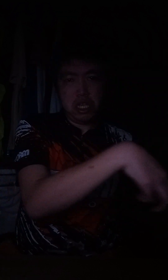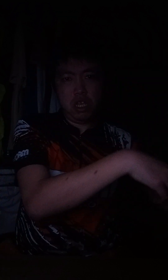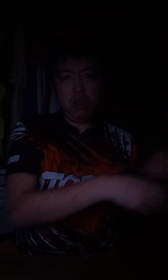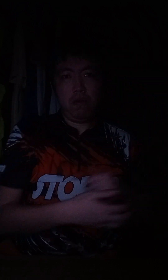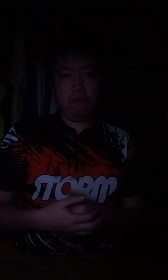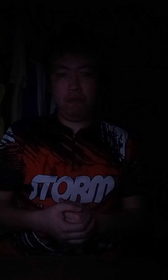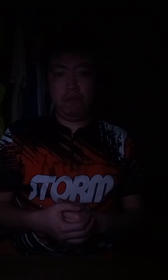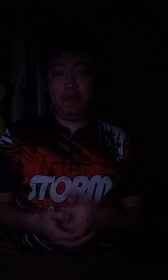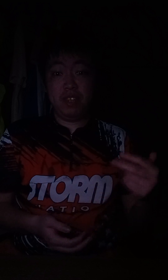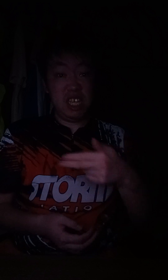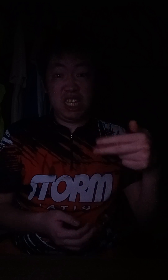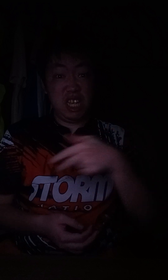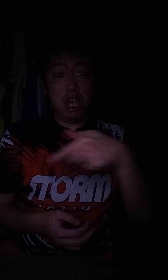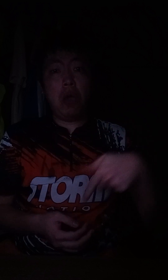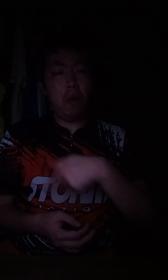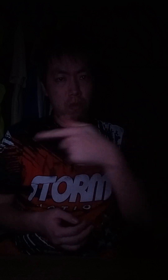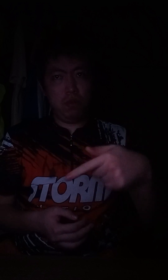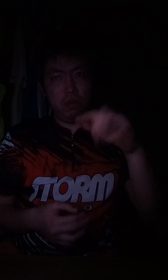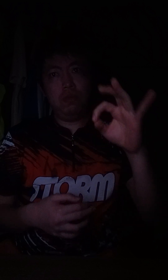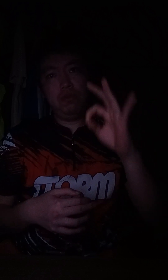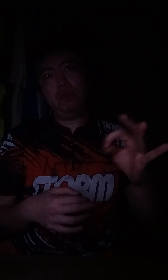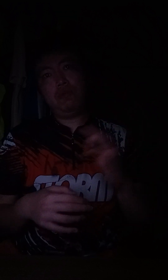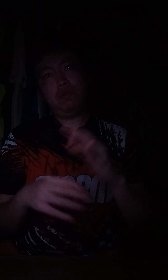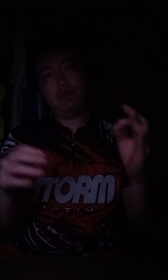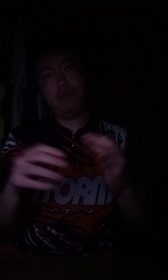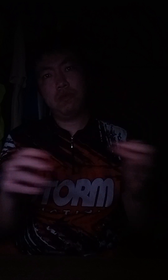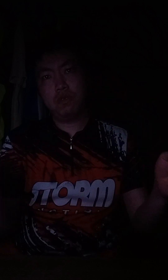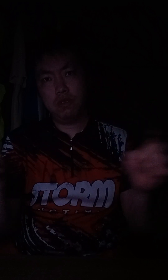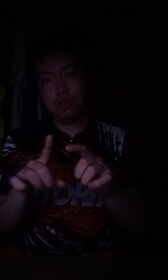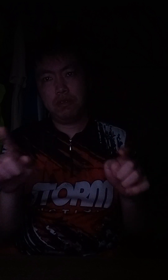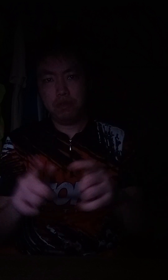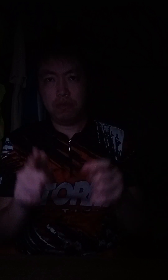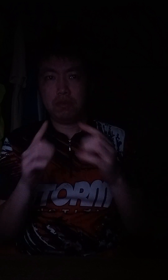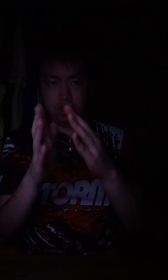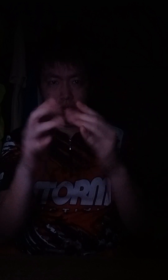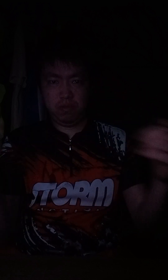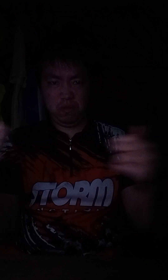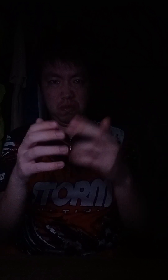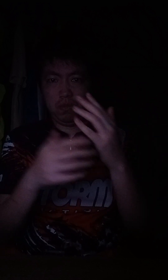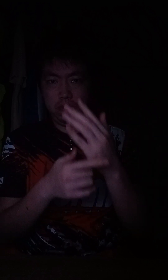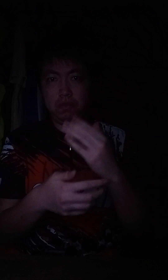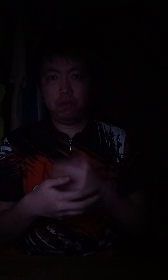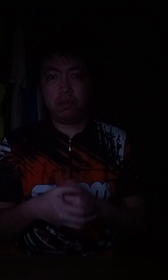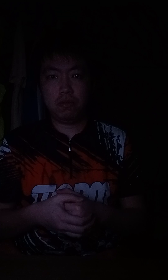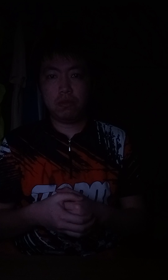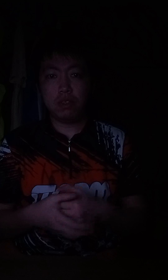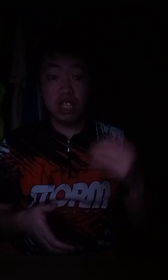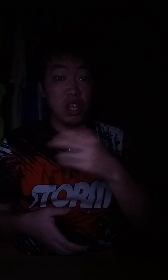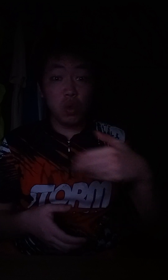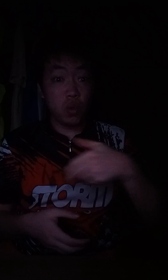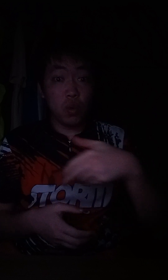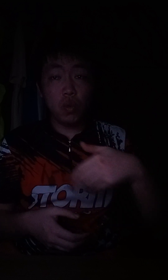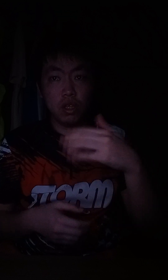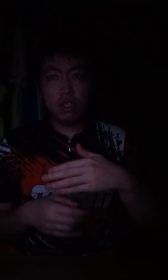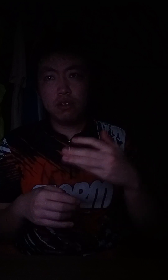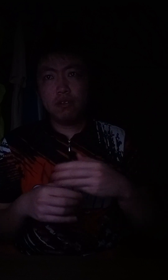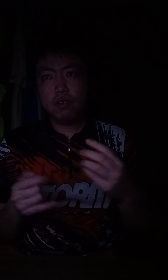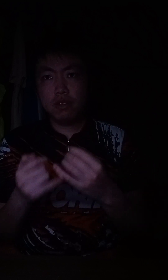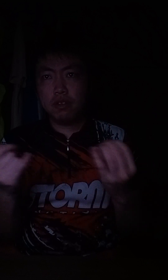이 버스 사고 지점 10m 전부터 같은 속도로 달려오고 있었습니다. 횡단보도를 건너던 시민들과 부딪힐